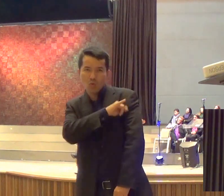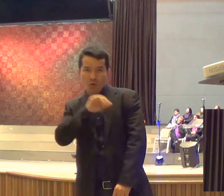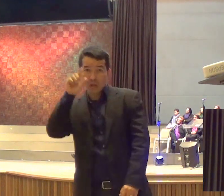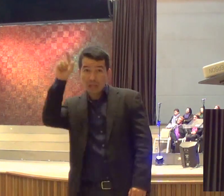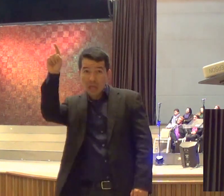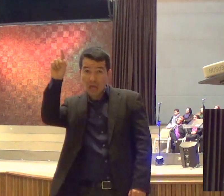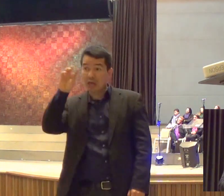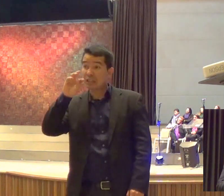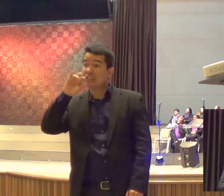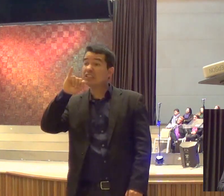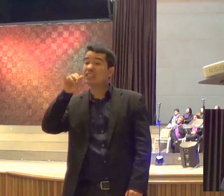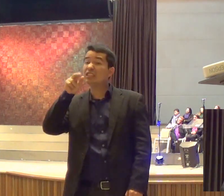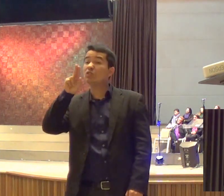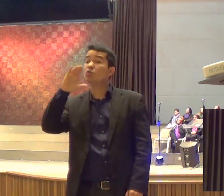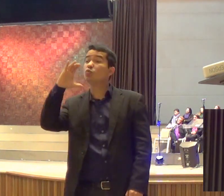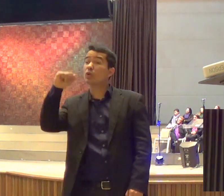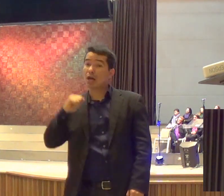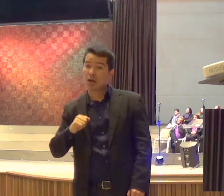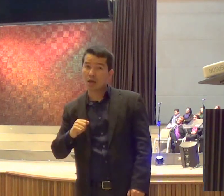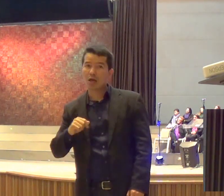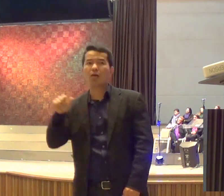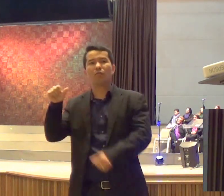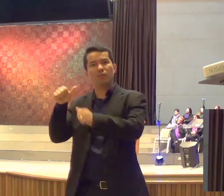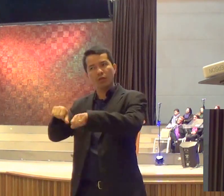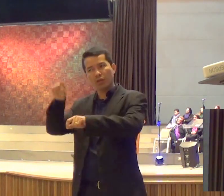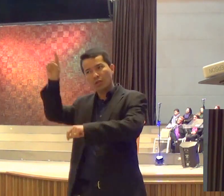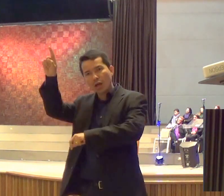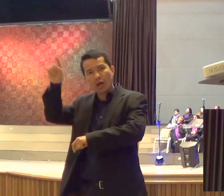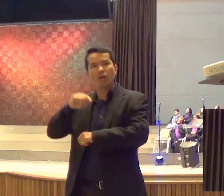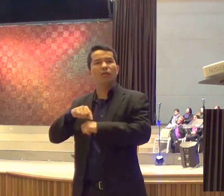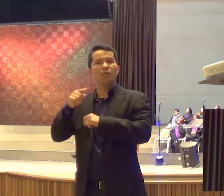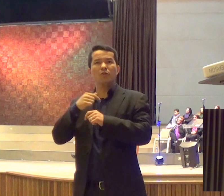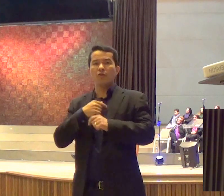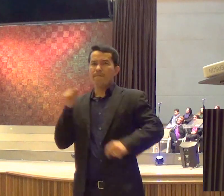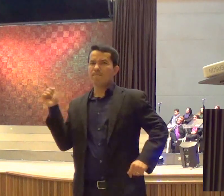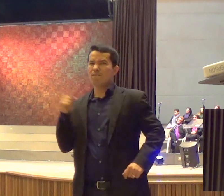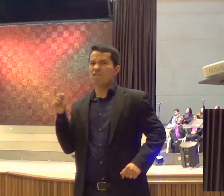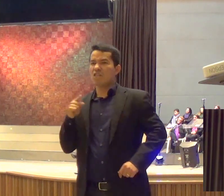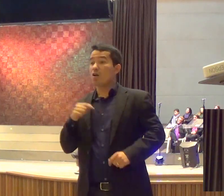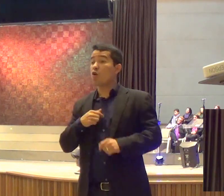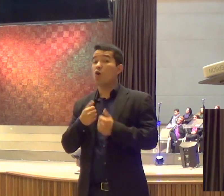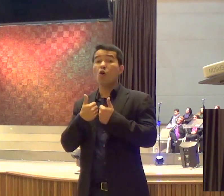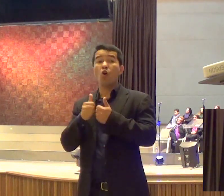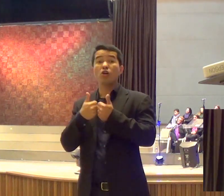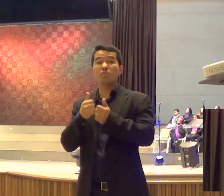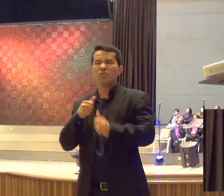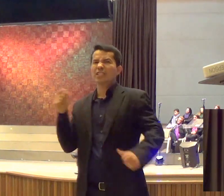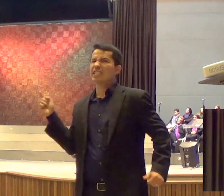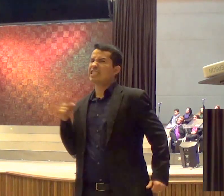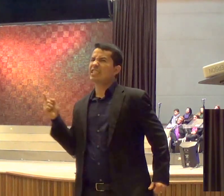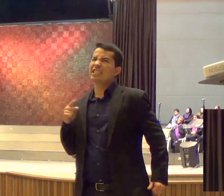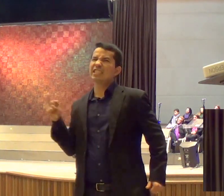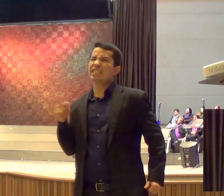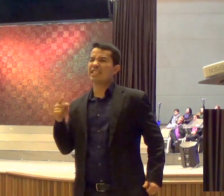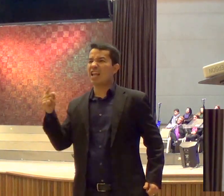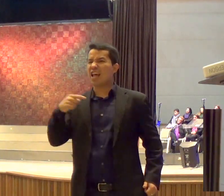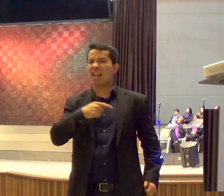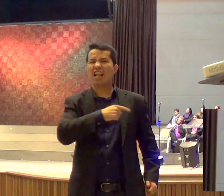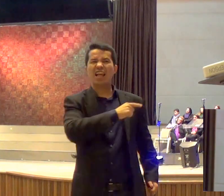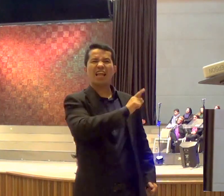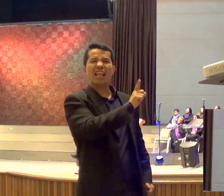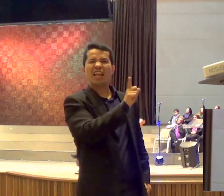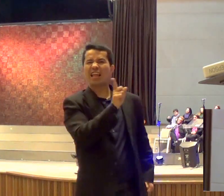da Tijuca para moça bonita é uma viagem eu peguei um ônibus um coletivo que aquilo dava tanta volta eu tenho a impressão